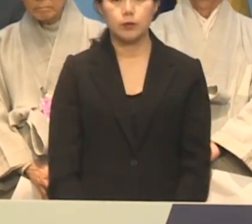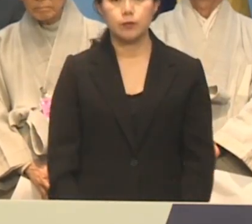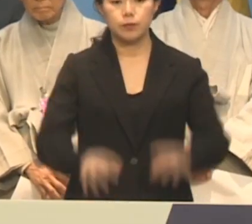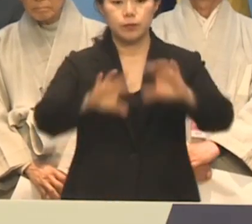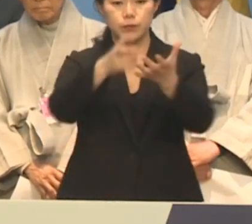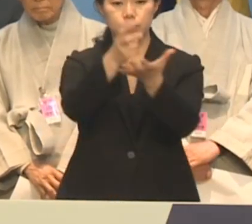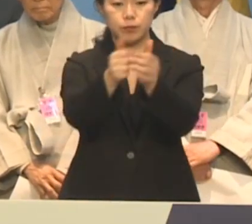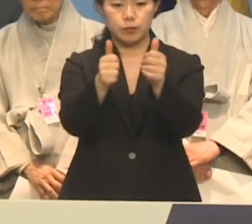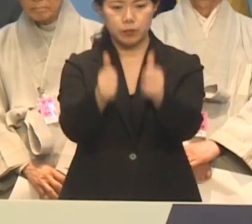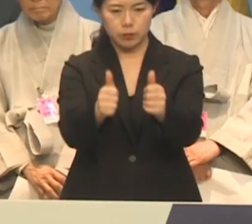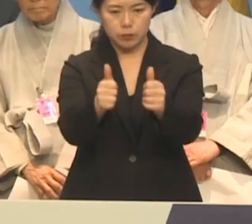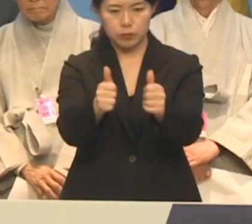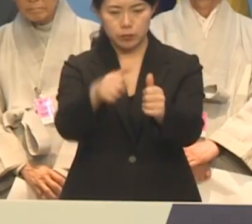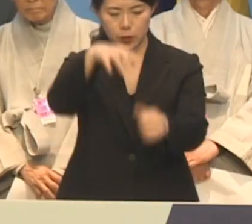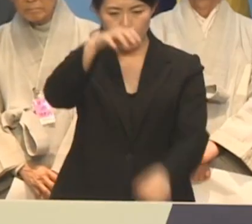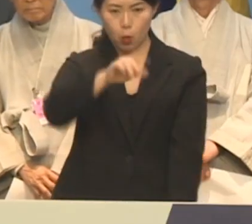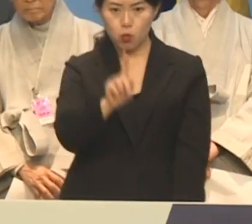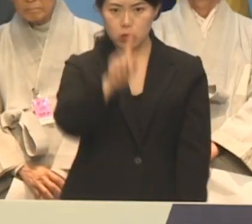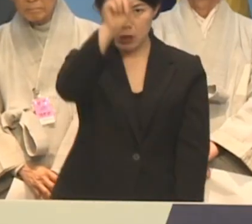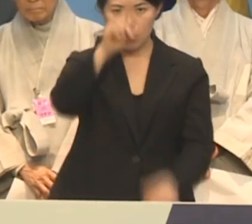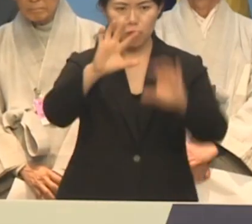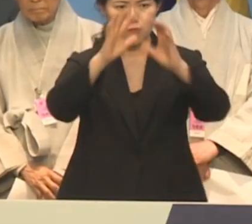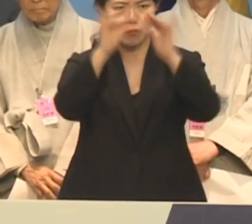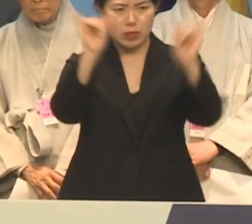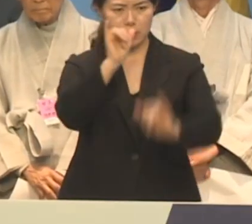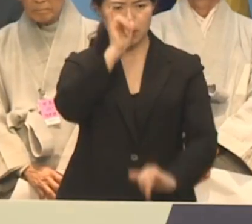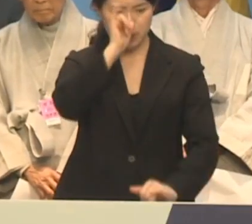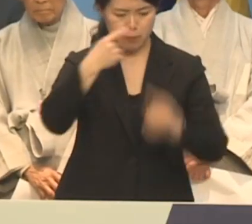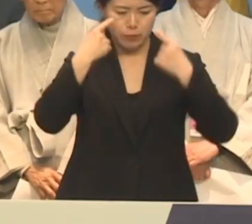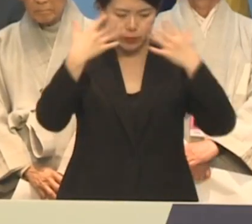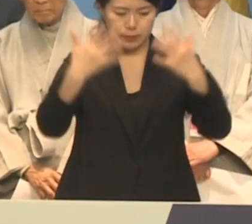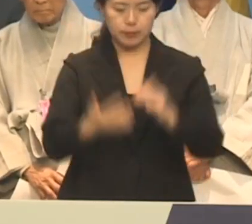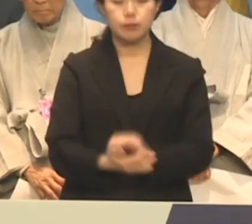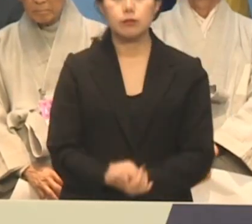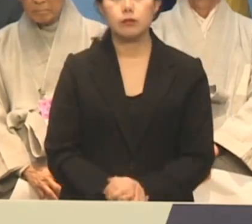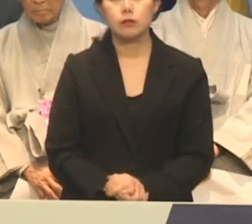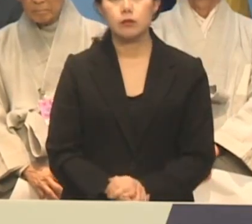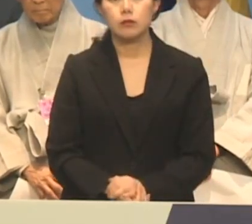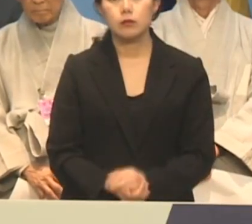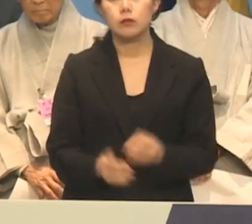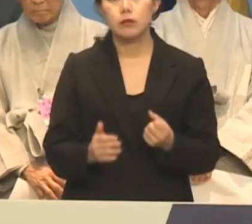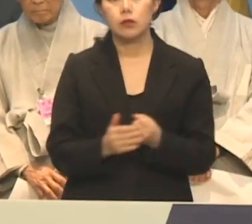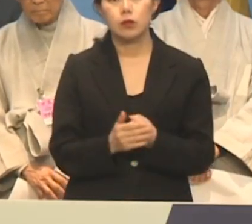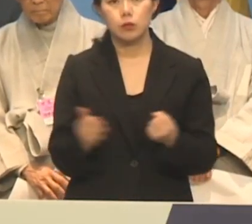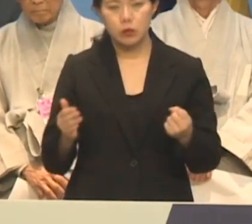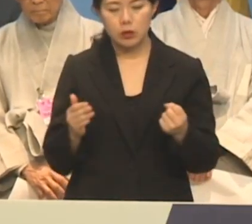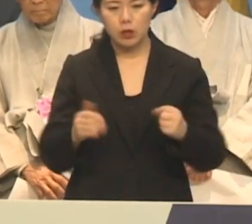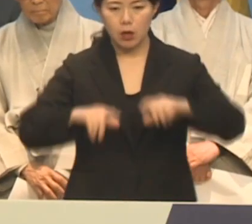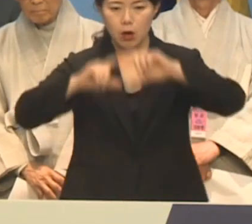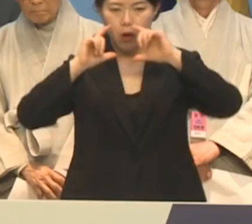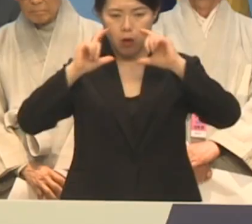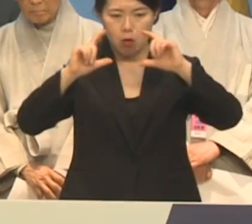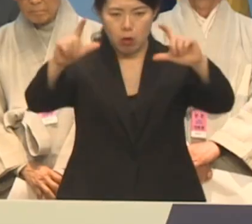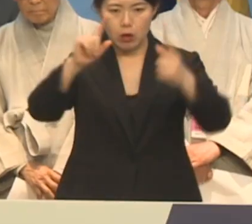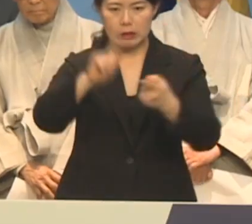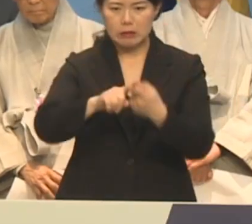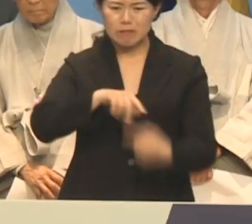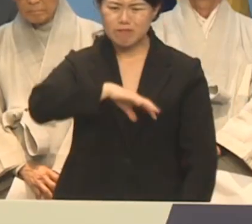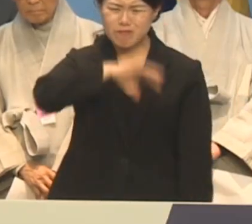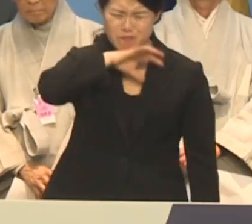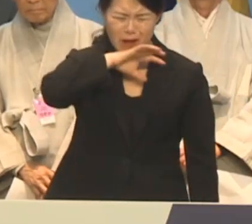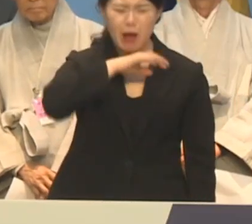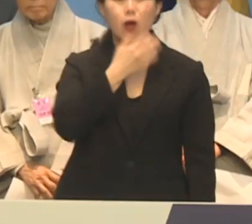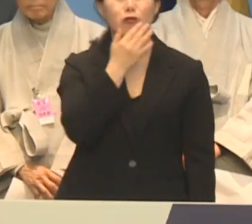헌재위에 국민이 있다는 것은 자명합니다. 그렇기에 선고에 이의를 제기할 수